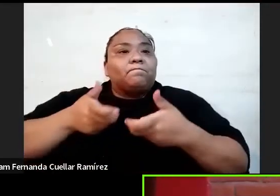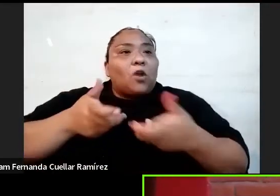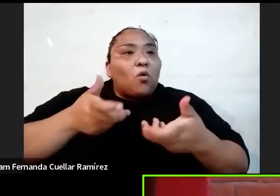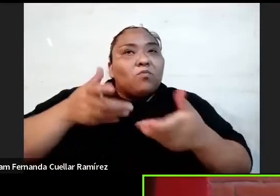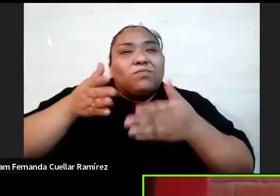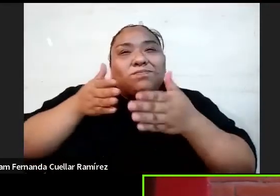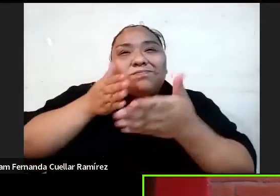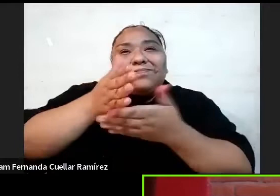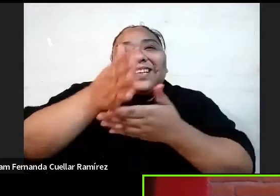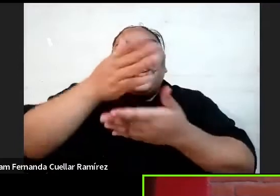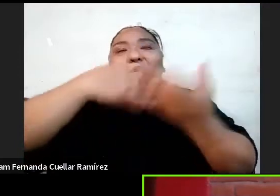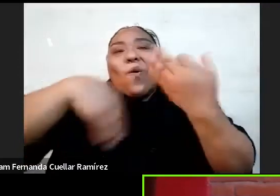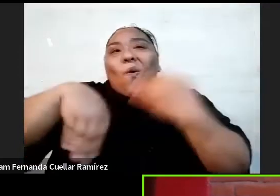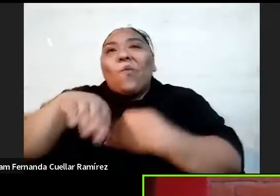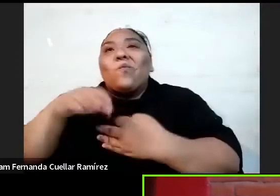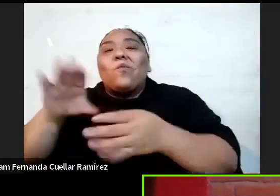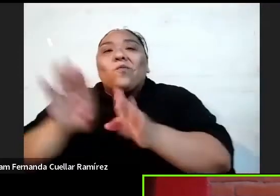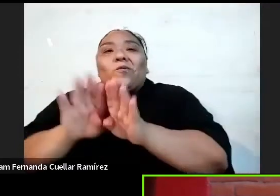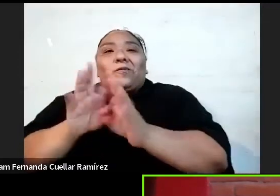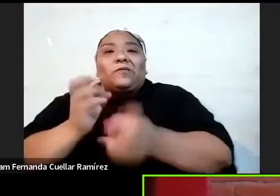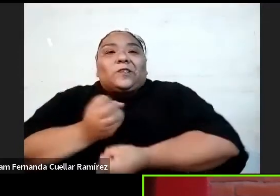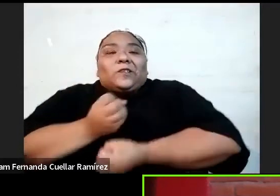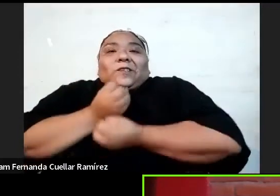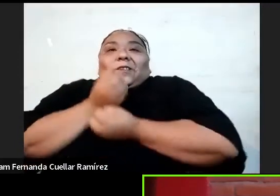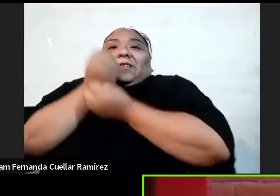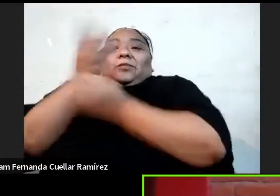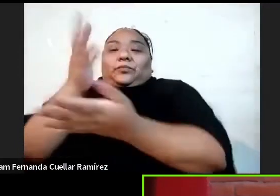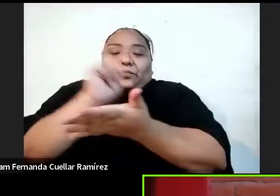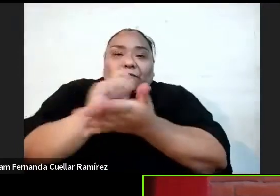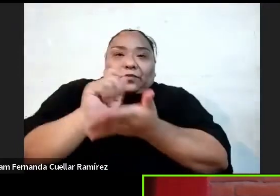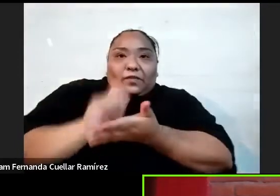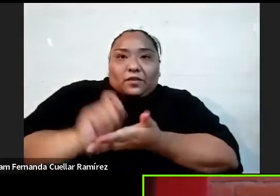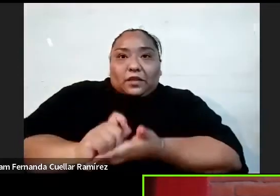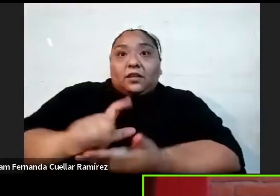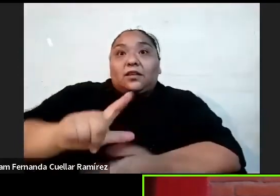expresarme en el performance ya físico